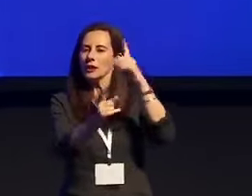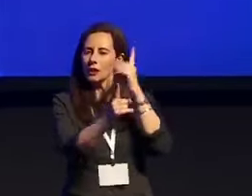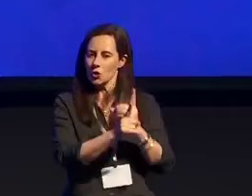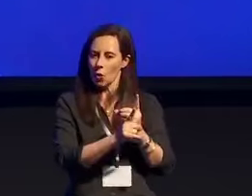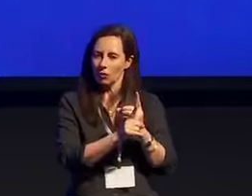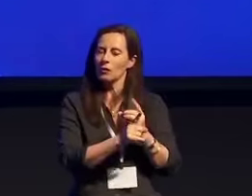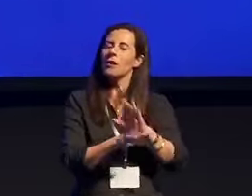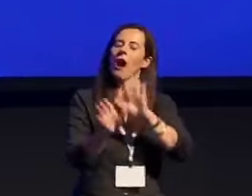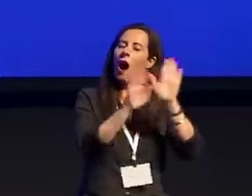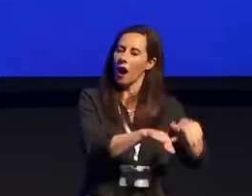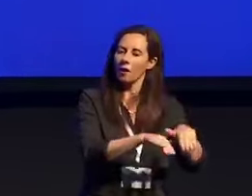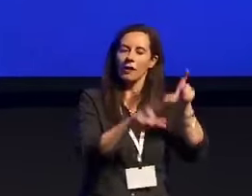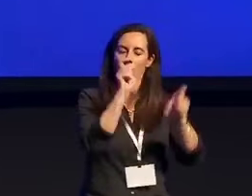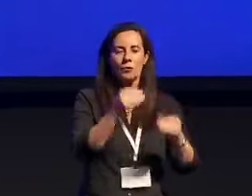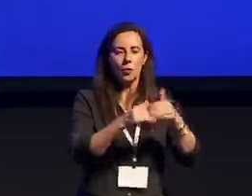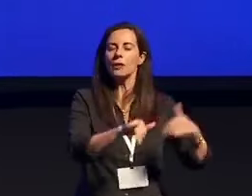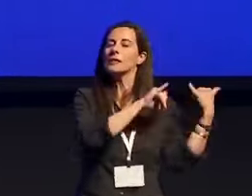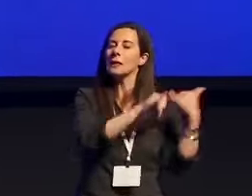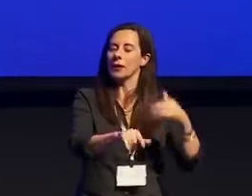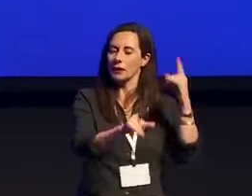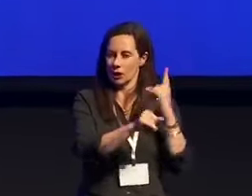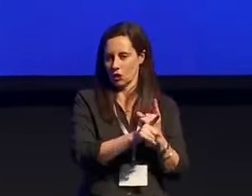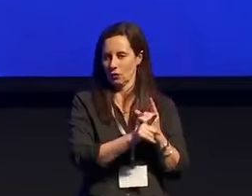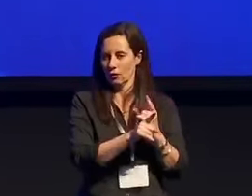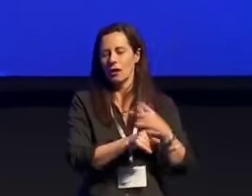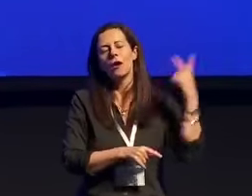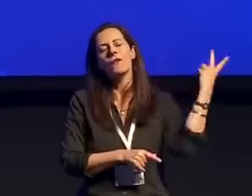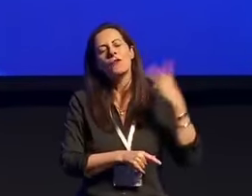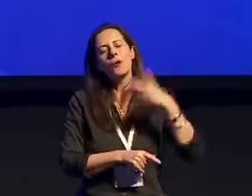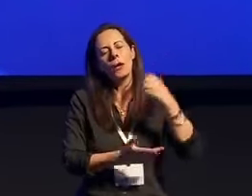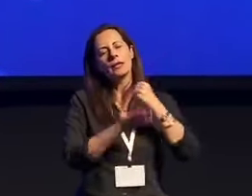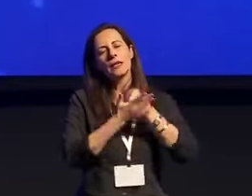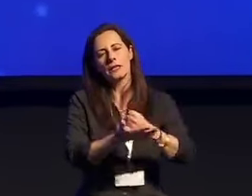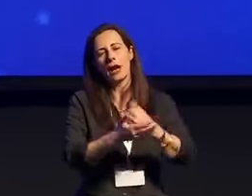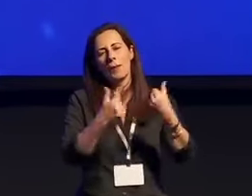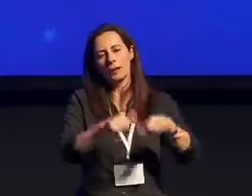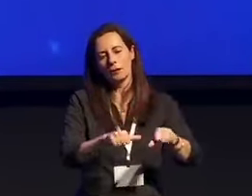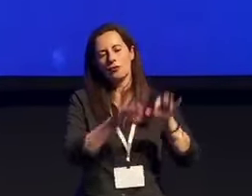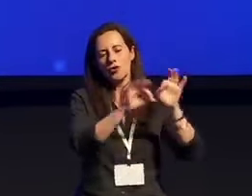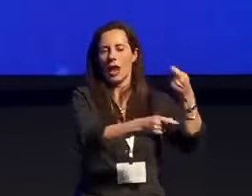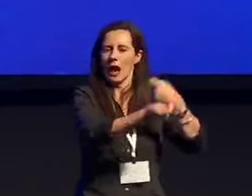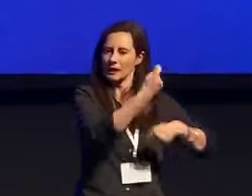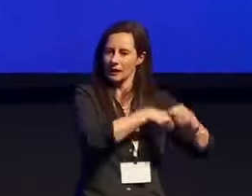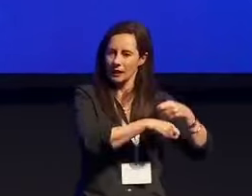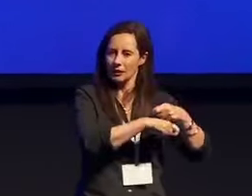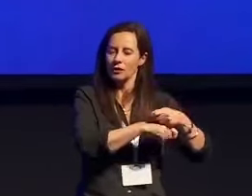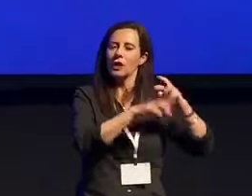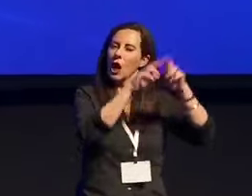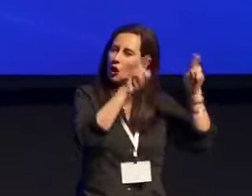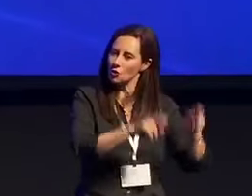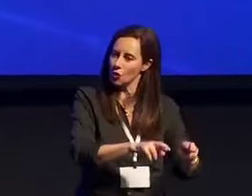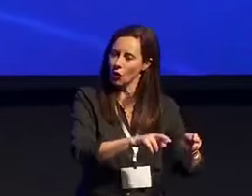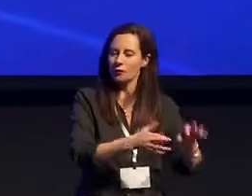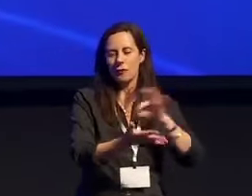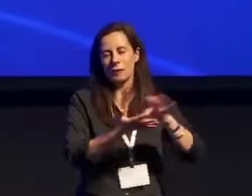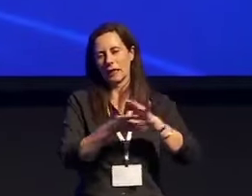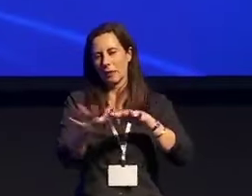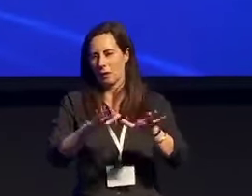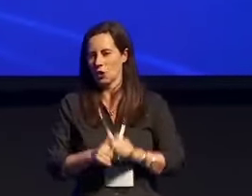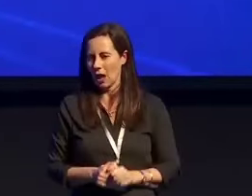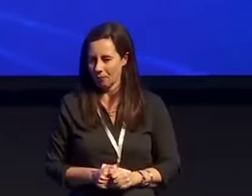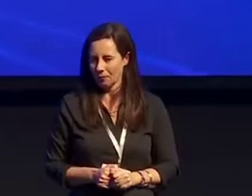נגישות, דרך אנשים עם מוגבלות, ספקי נגישות, וכמובן נציגי המטמיעים מטעם העסקים, רשויות מקומיות ומשרדי